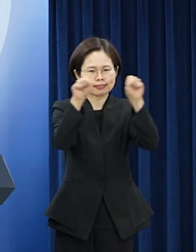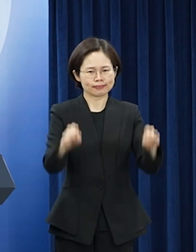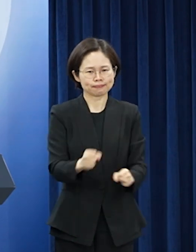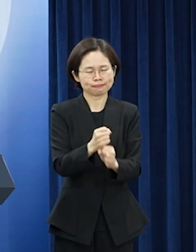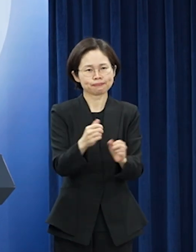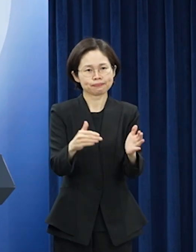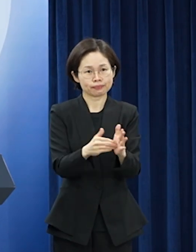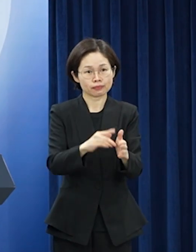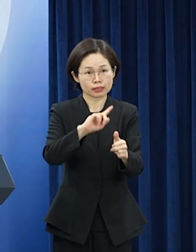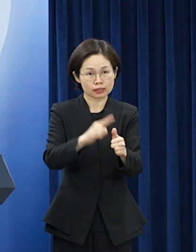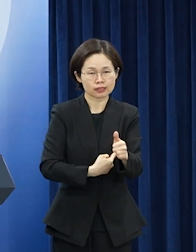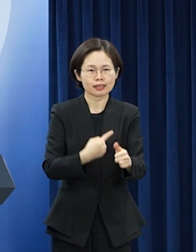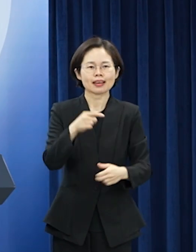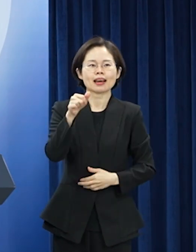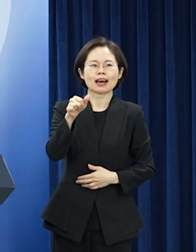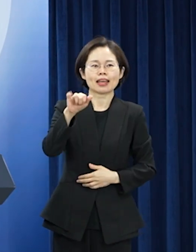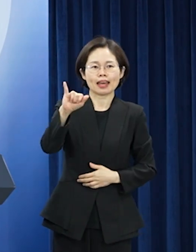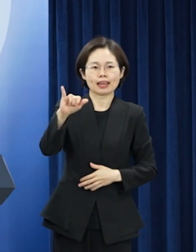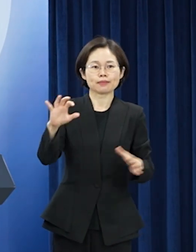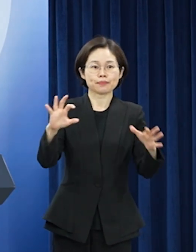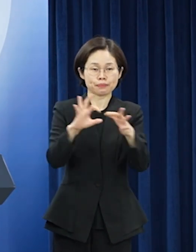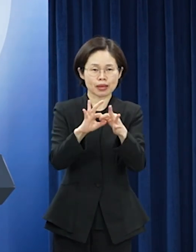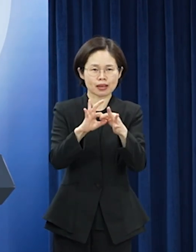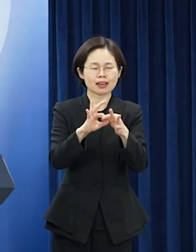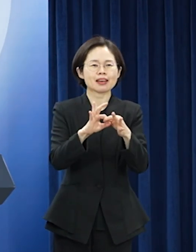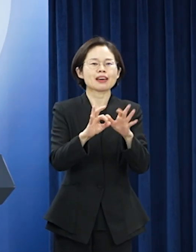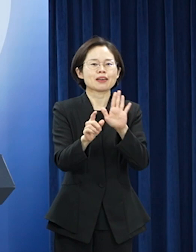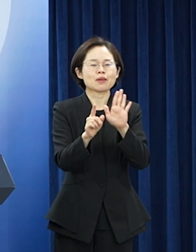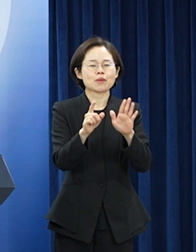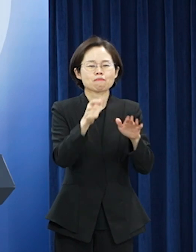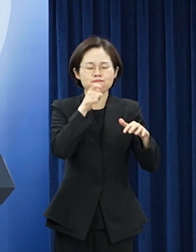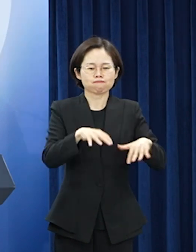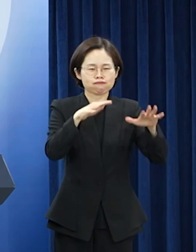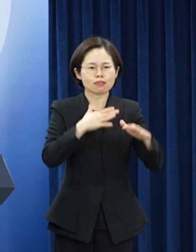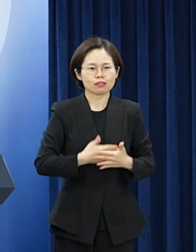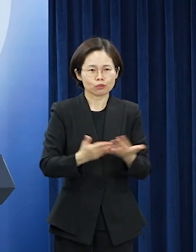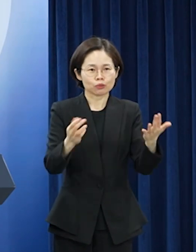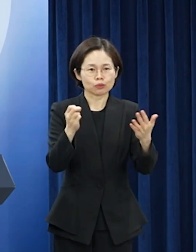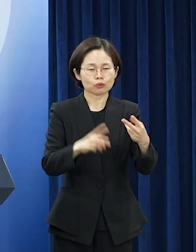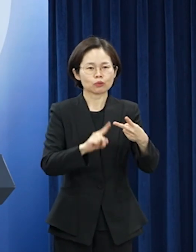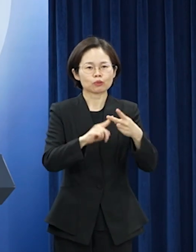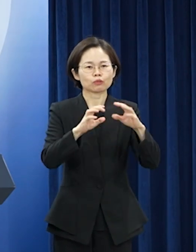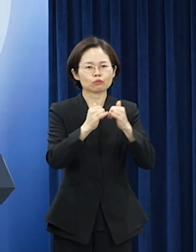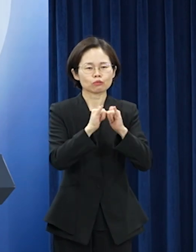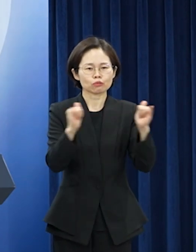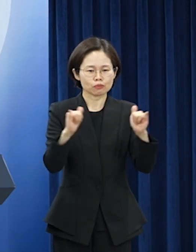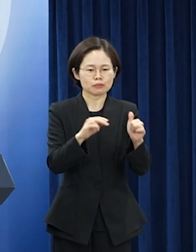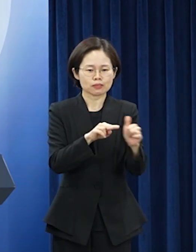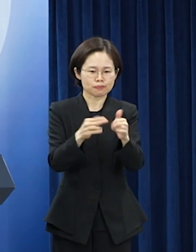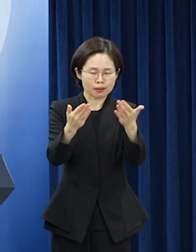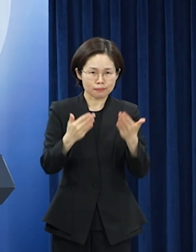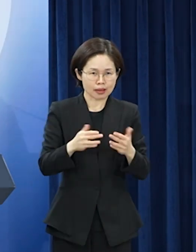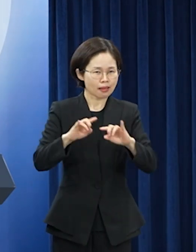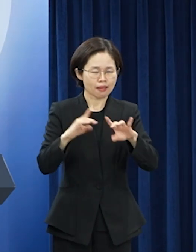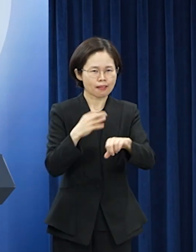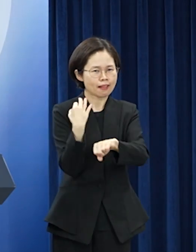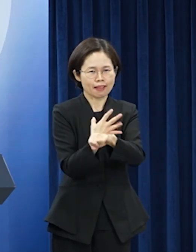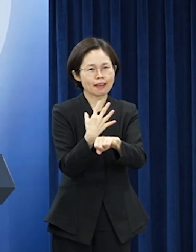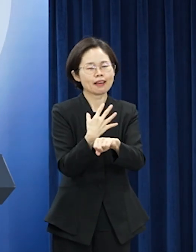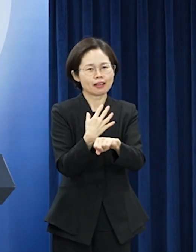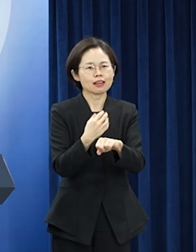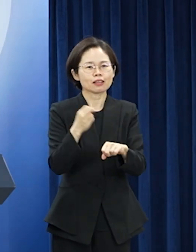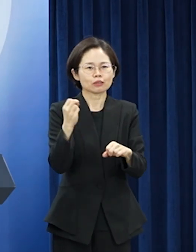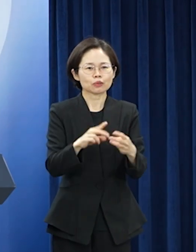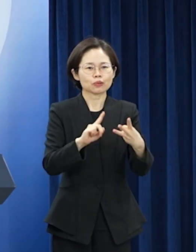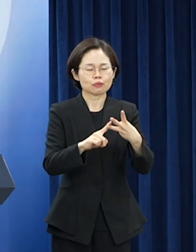위해 인공지능 기반 홍수 예보, 국민 체감형 정보 제공, 취약 지역 사전 대응, 홍수